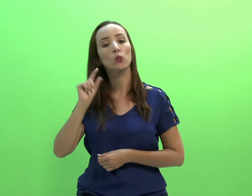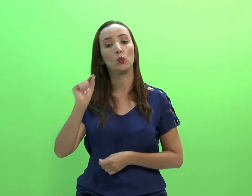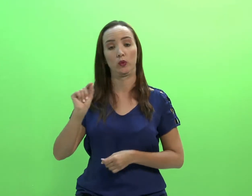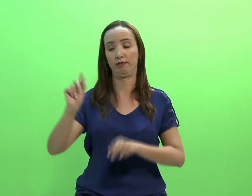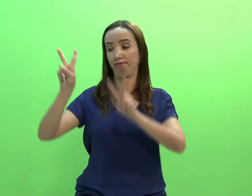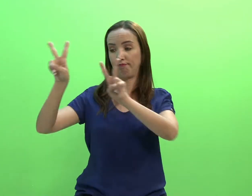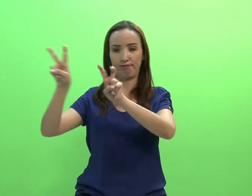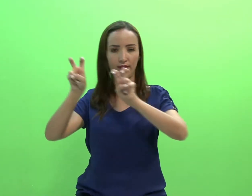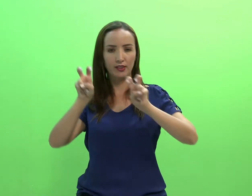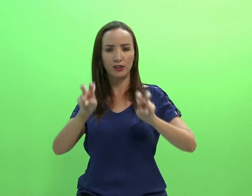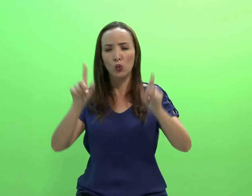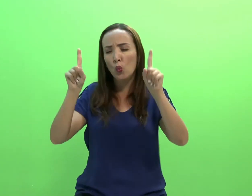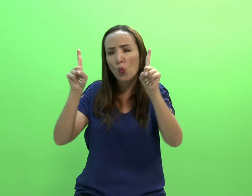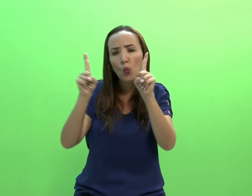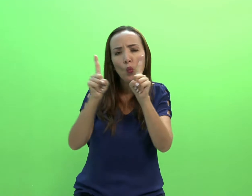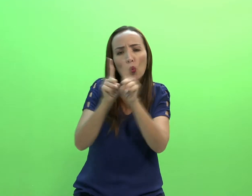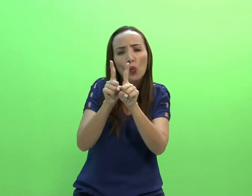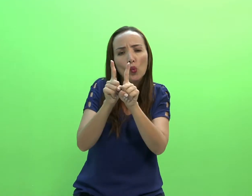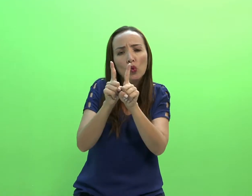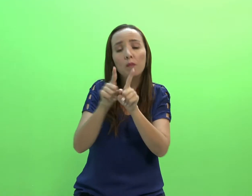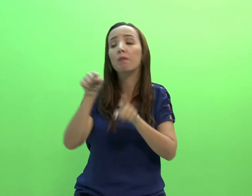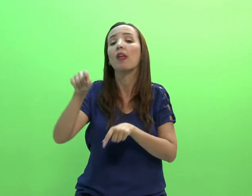Temos aqui uma citação curta,